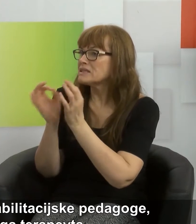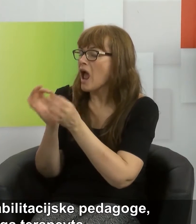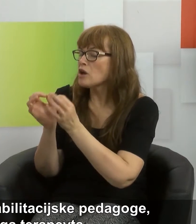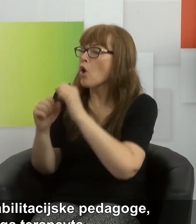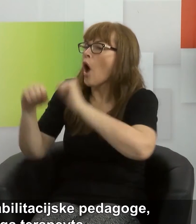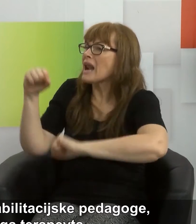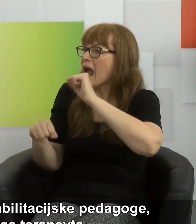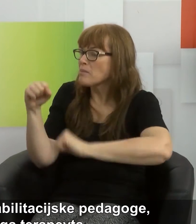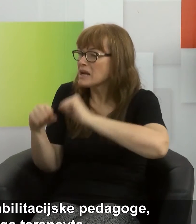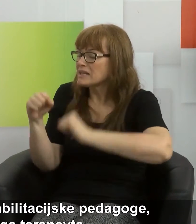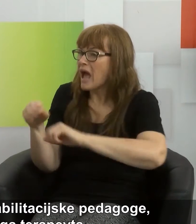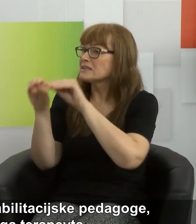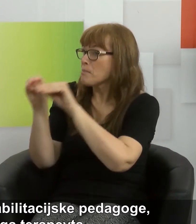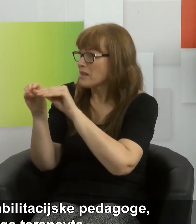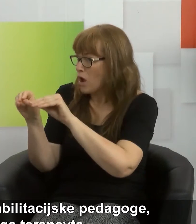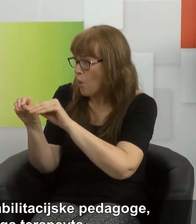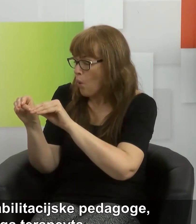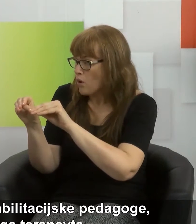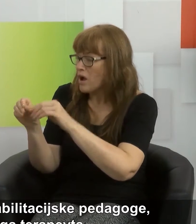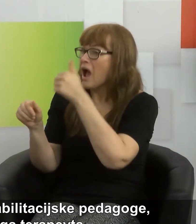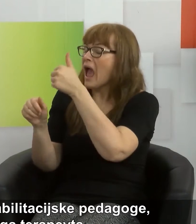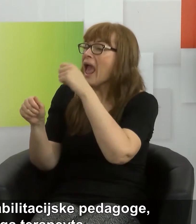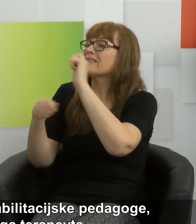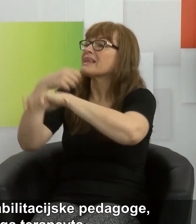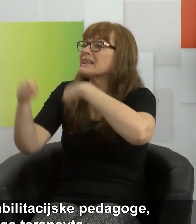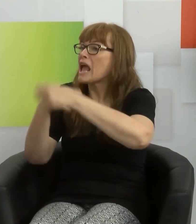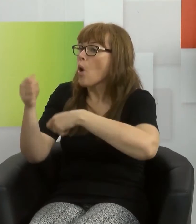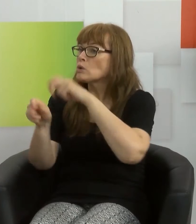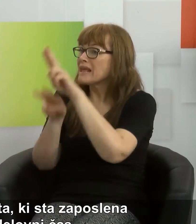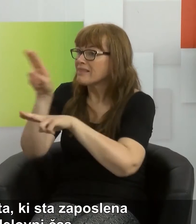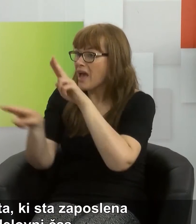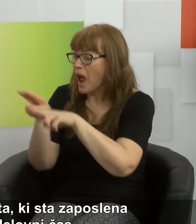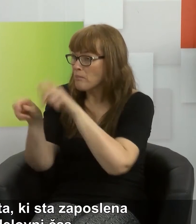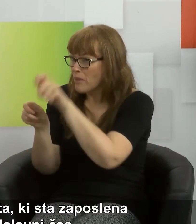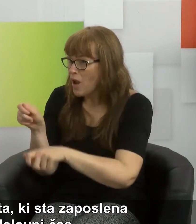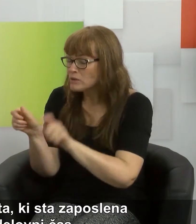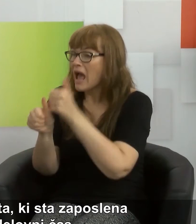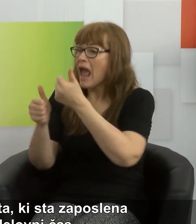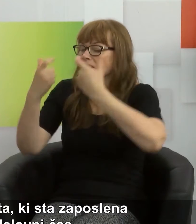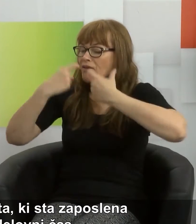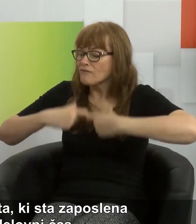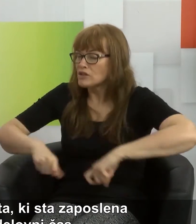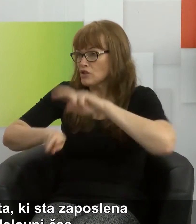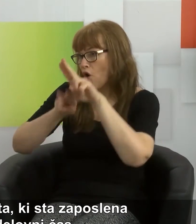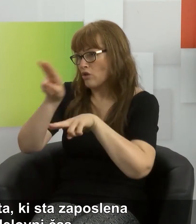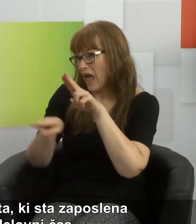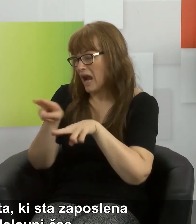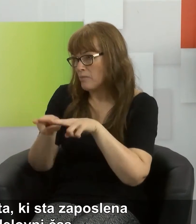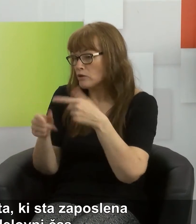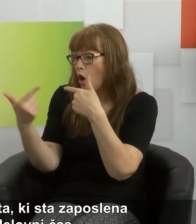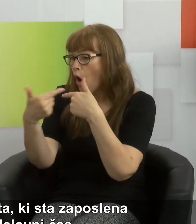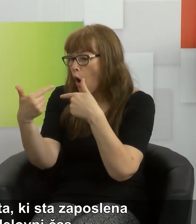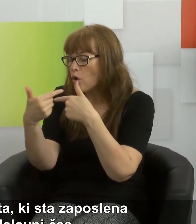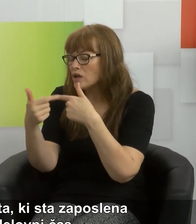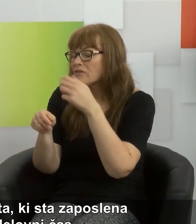pedagoge, enega delovnega terapevta in enega fizioterapevta, ki sta